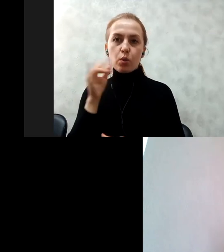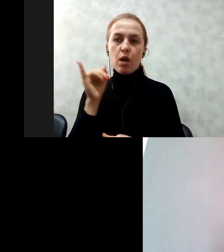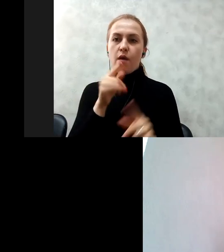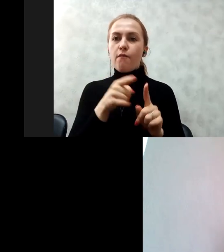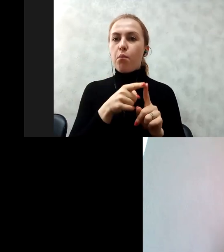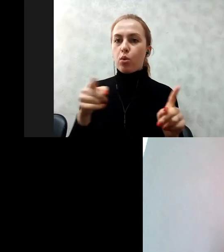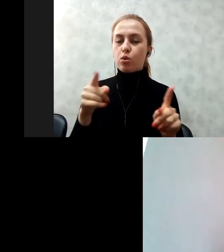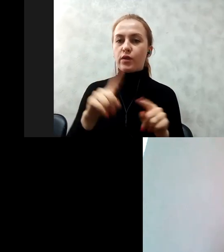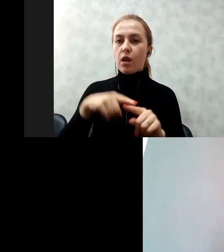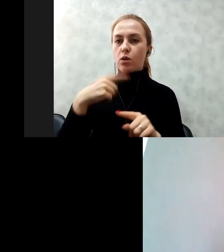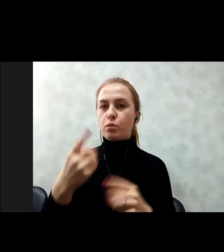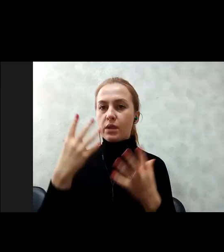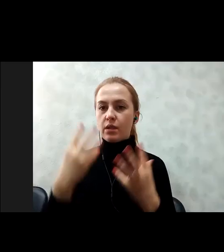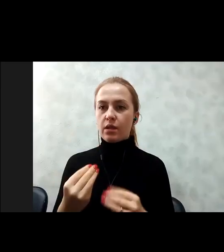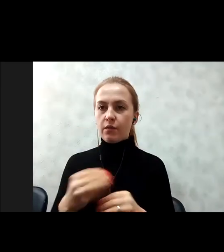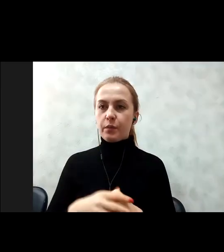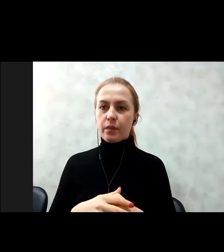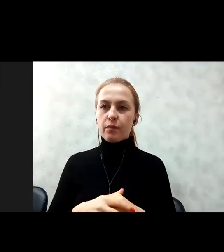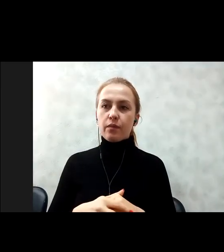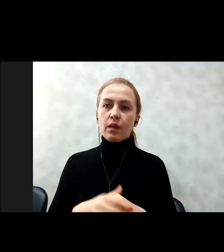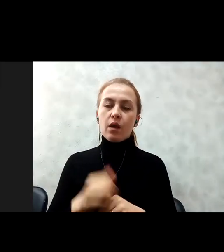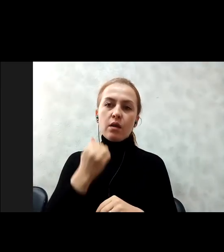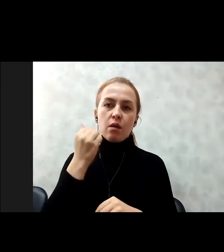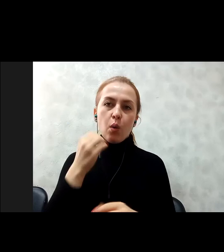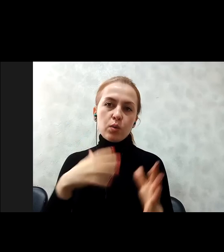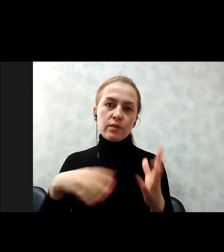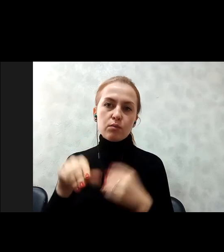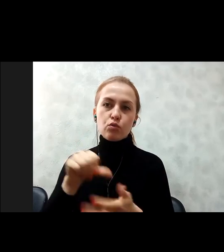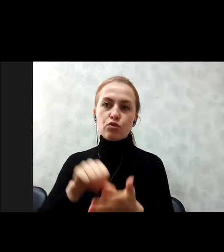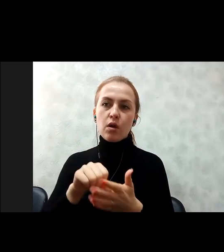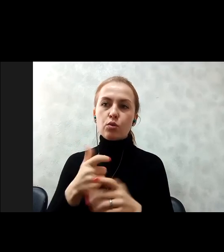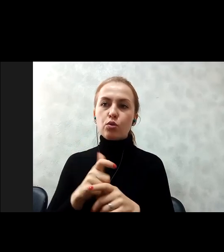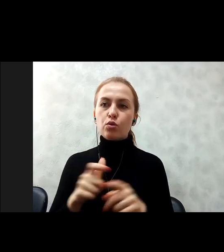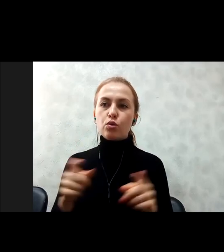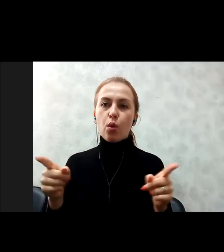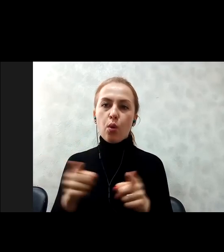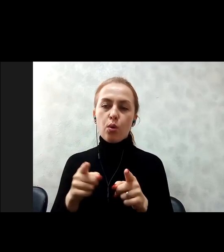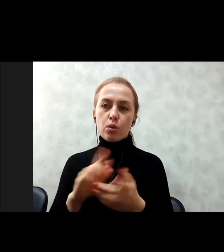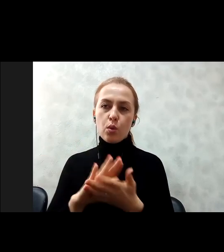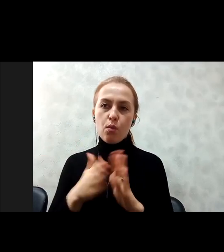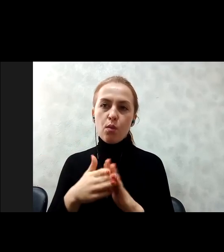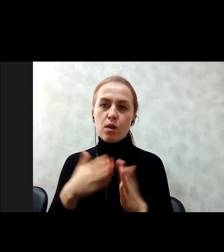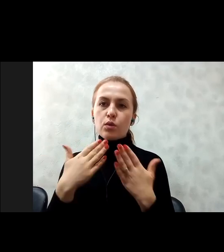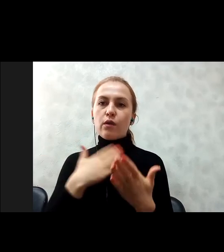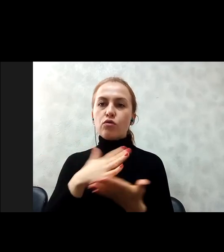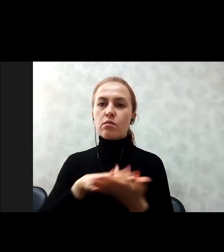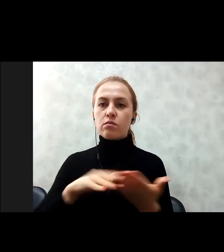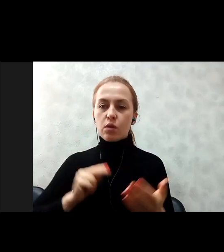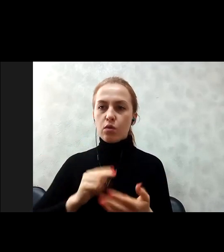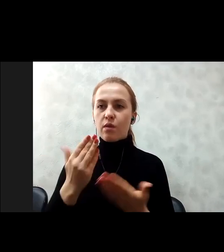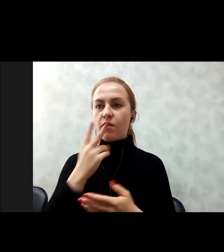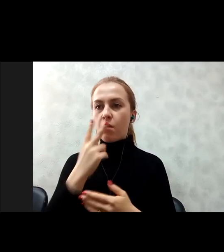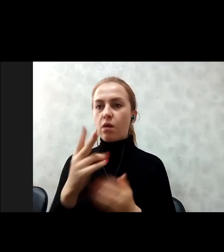Дякую, Гарольд. Дякую всім учасникам. Thank you, Harold. I would like to thank all of the participants as well. Several